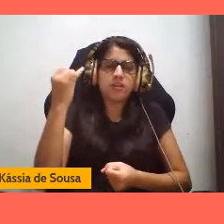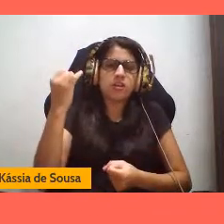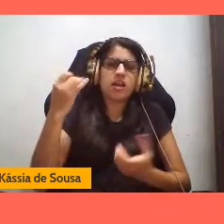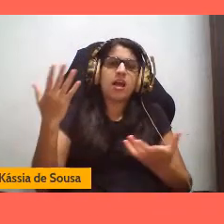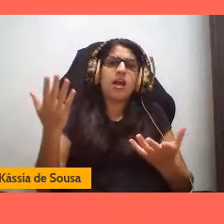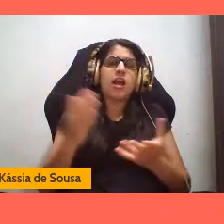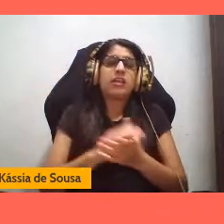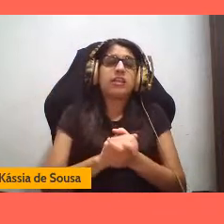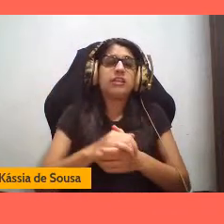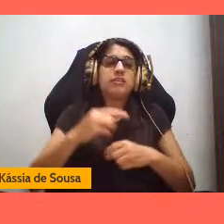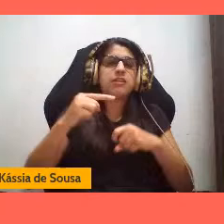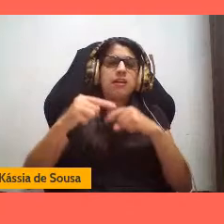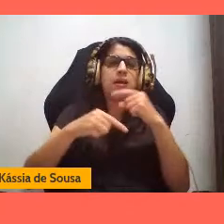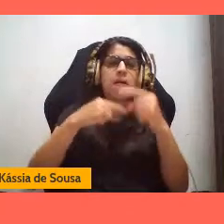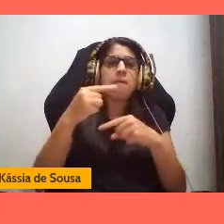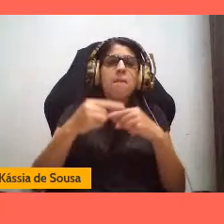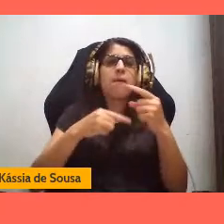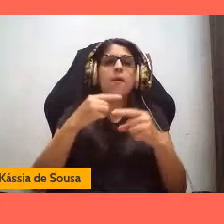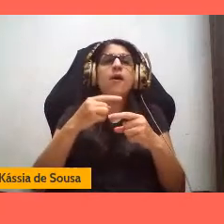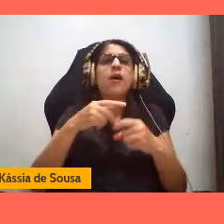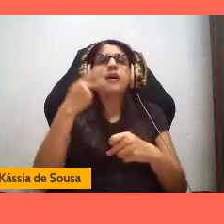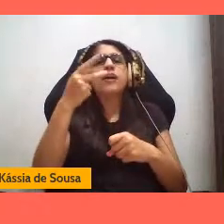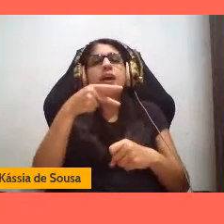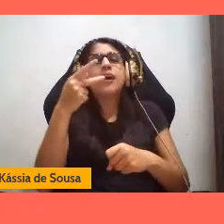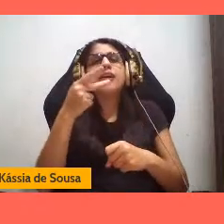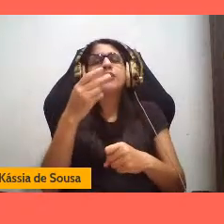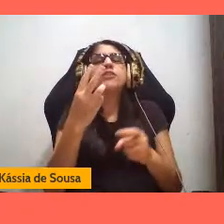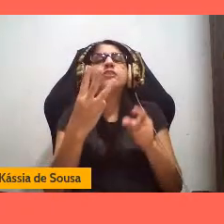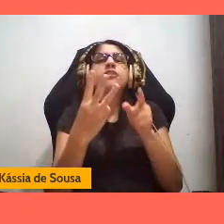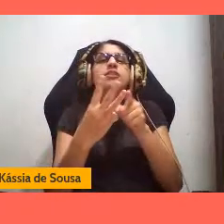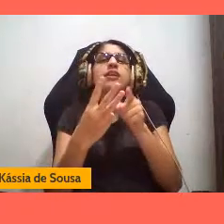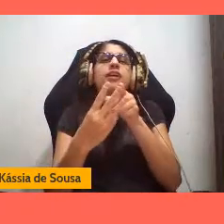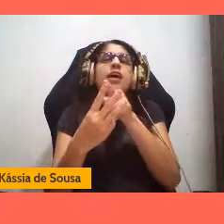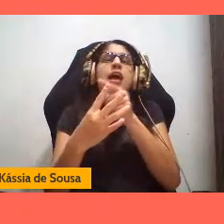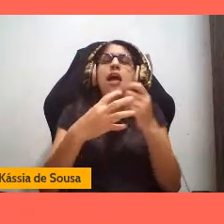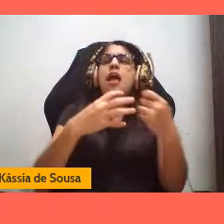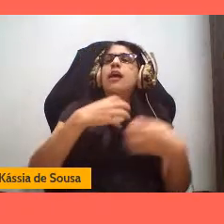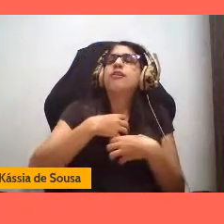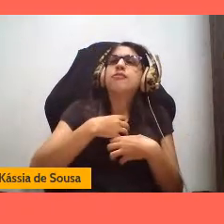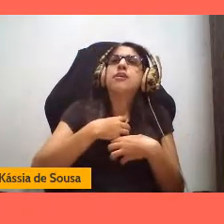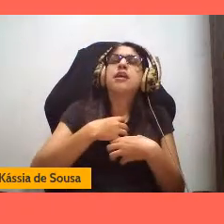3, a gente até tem a sensação de que não precisa dizer mais nada, que tudo já foi dito.